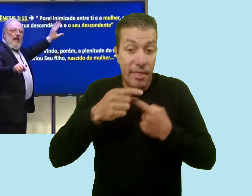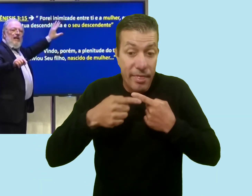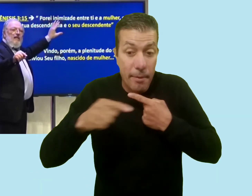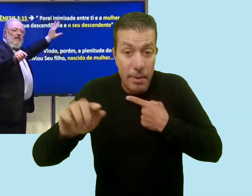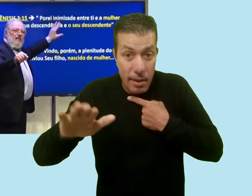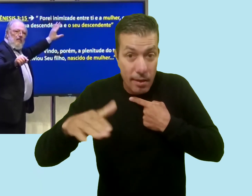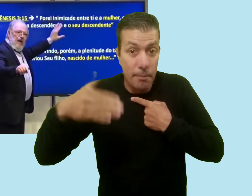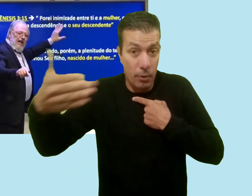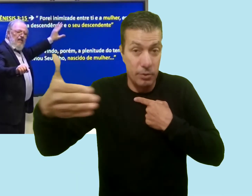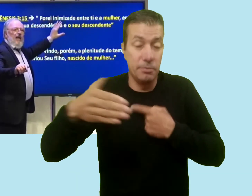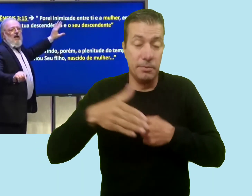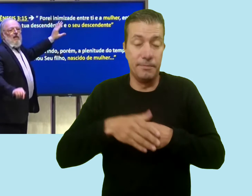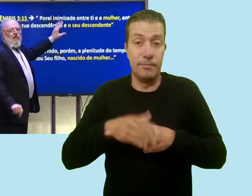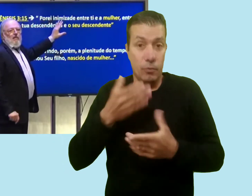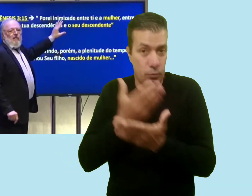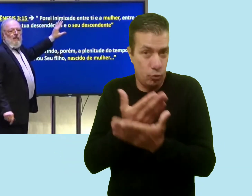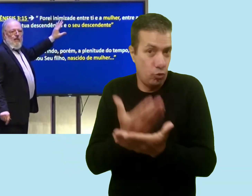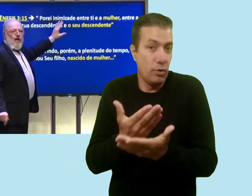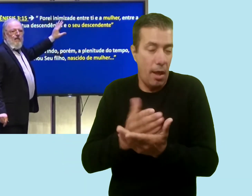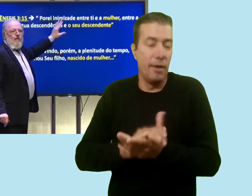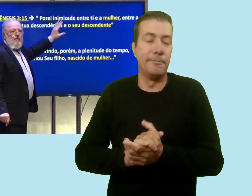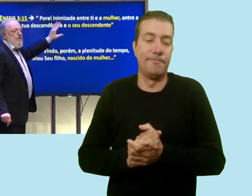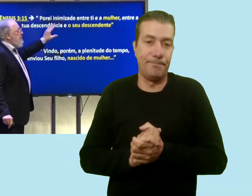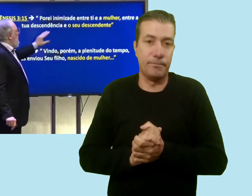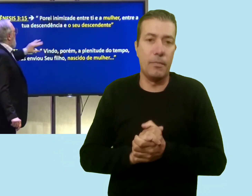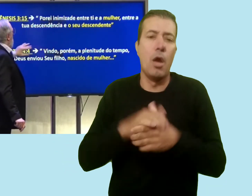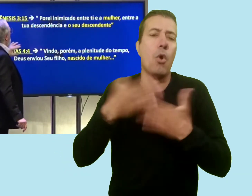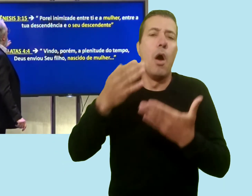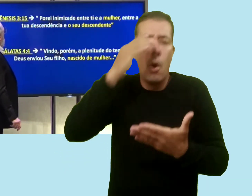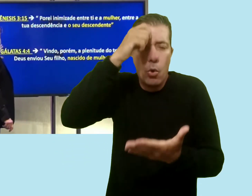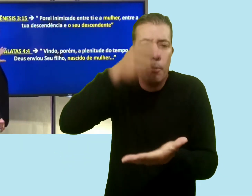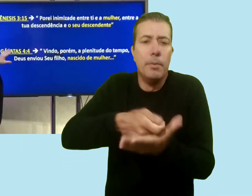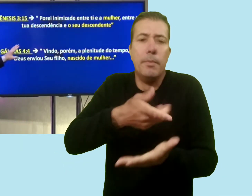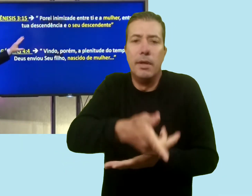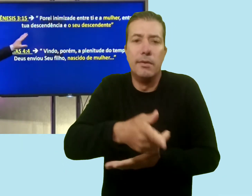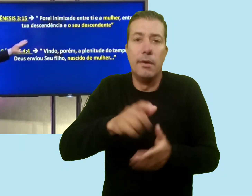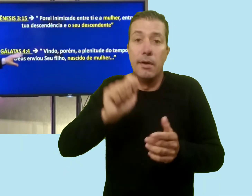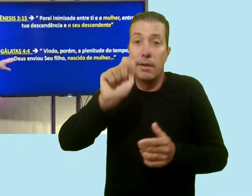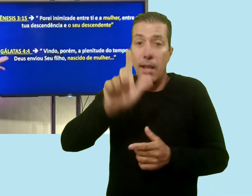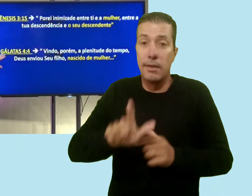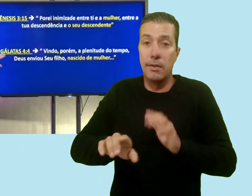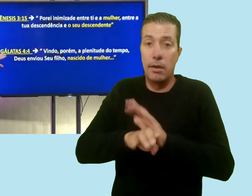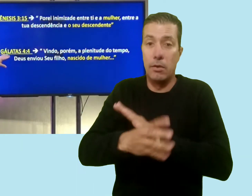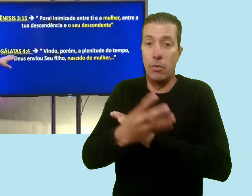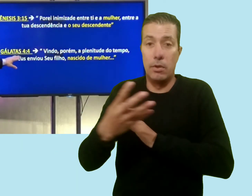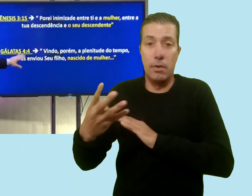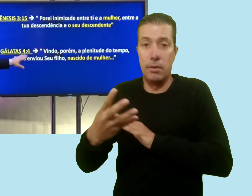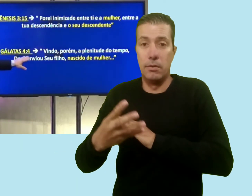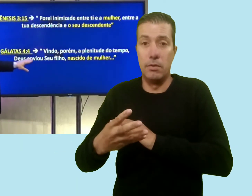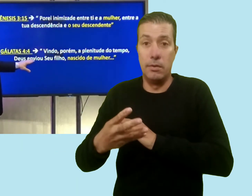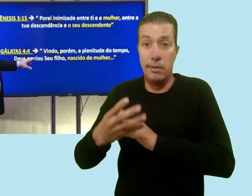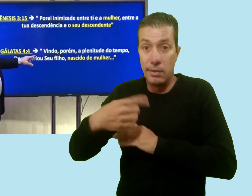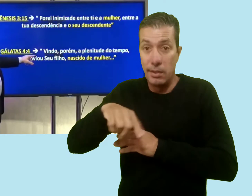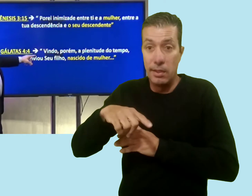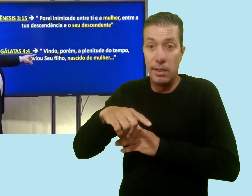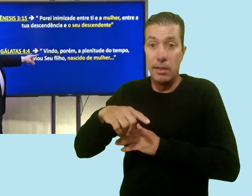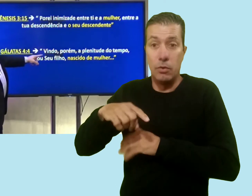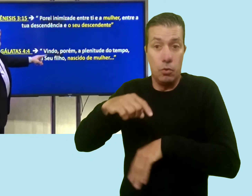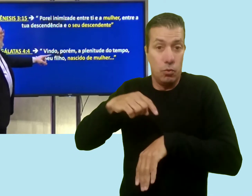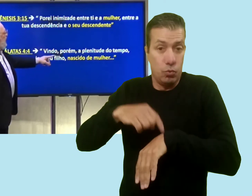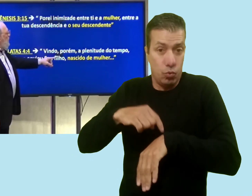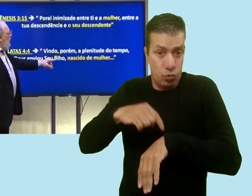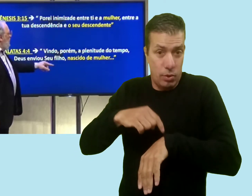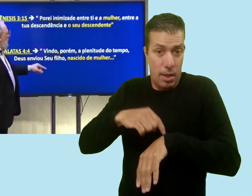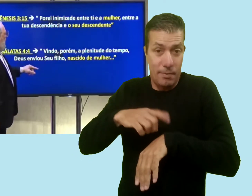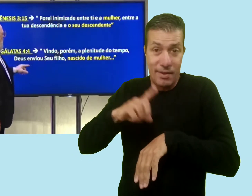vamos estudar semana que vem. Está bem? Qual é o cumprimento disso? Gálatas 4:4. Vindo, porém,